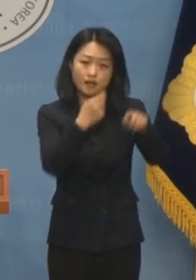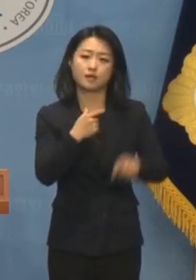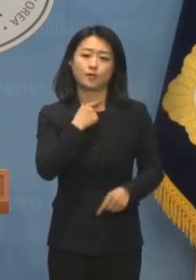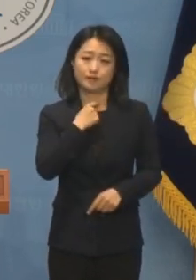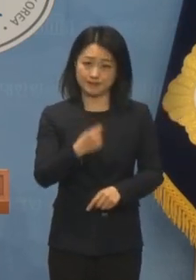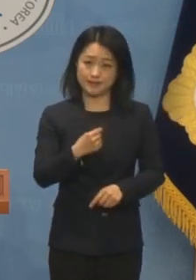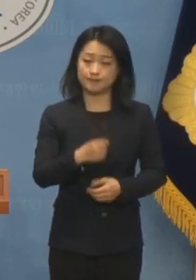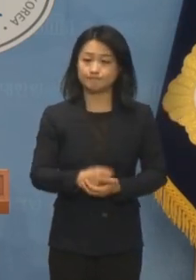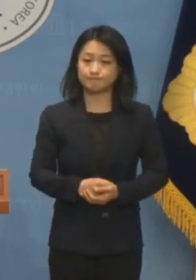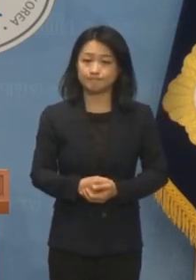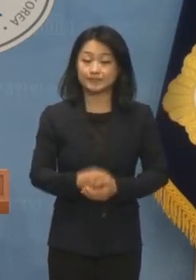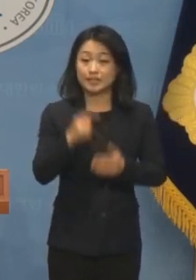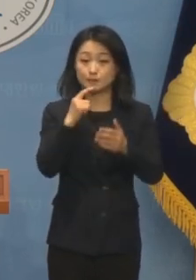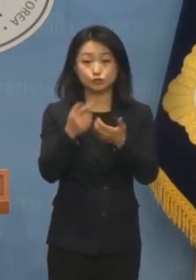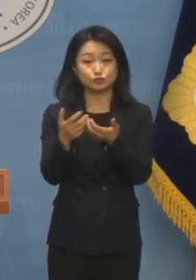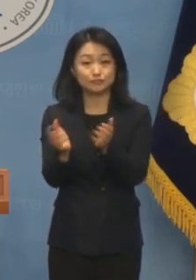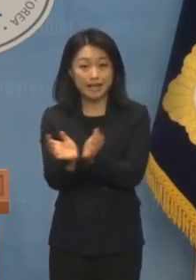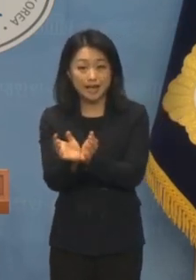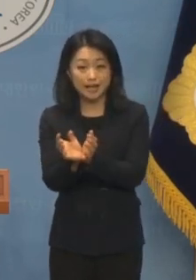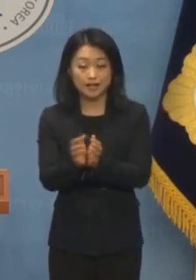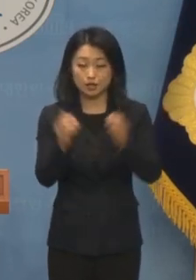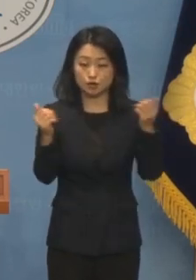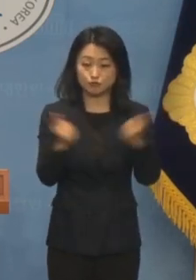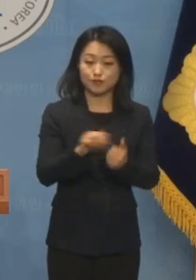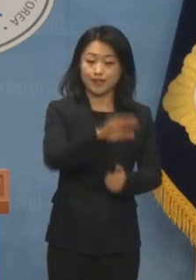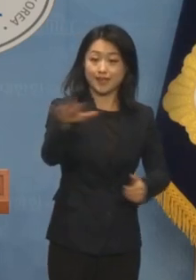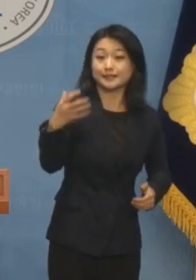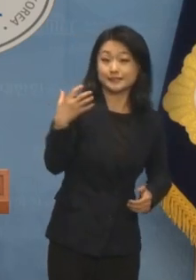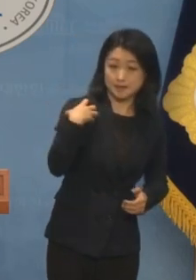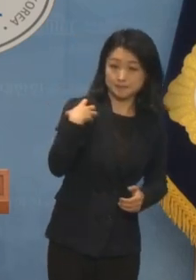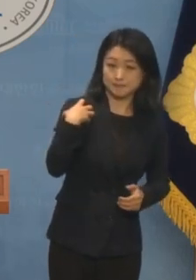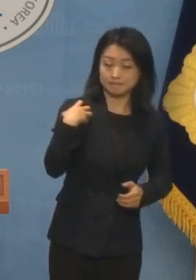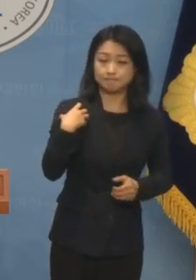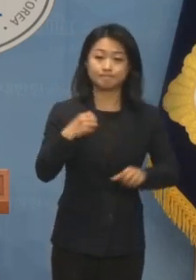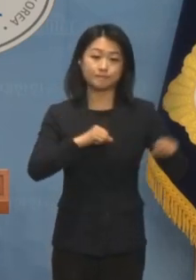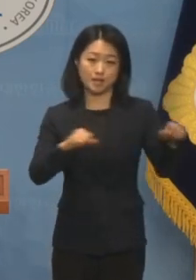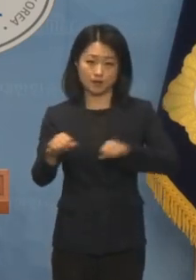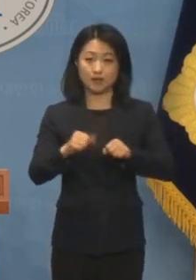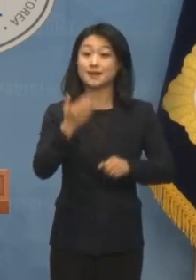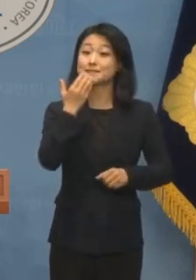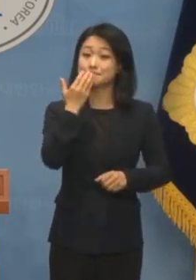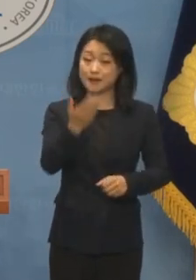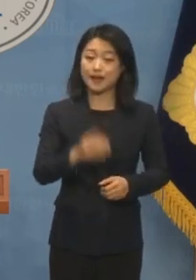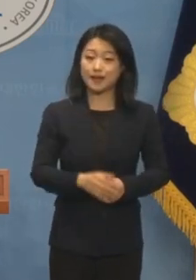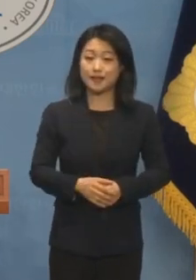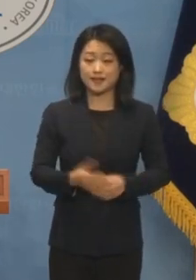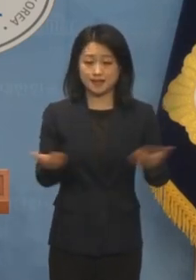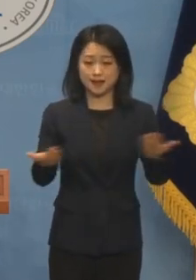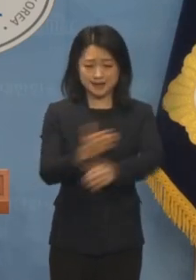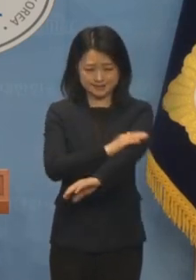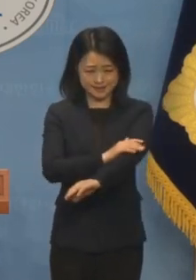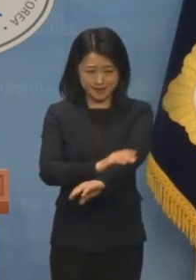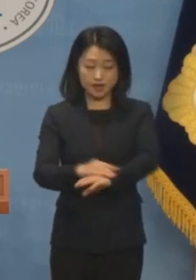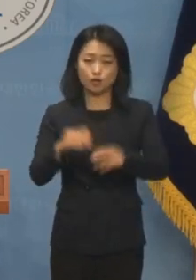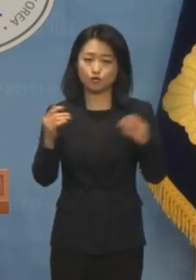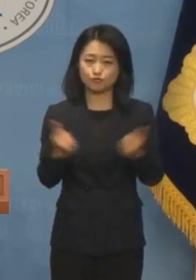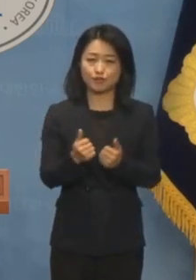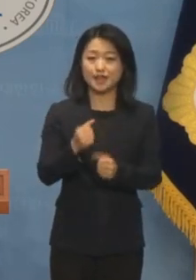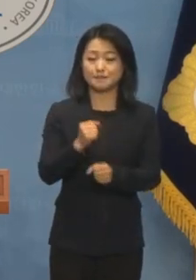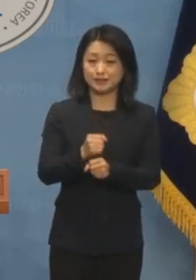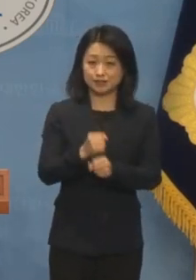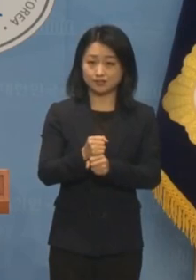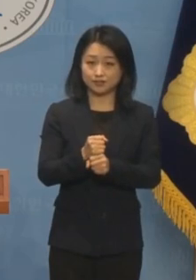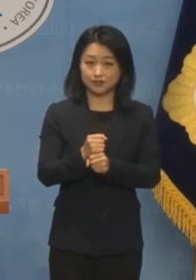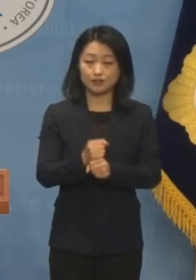필요합니다 더불어민주당은 국회가 해야 될 일을 하겠습니다 일하는 국회를 만들어 액트